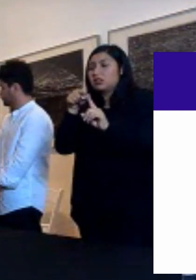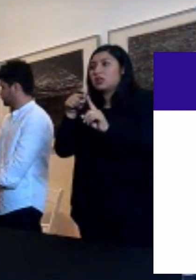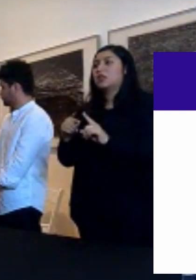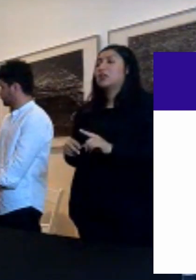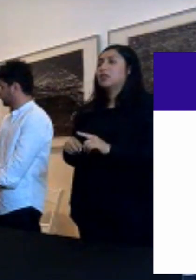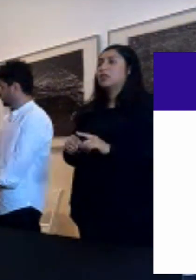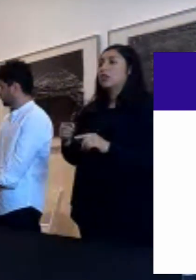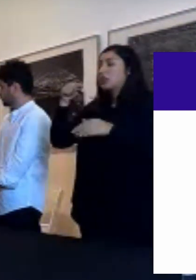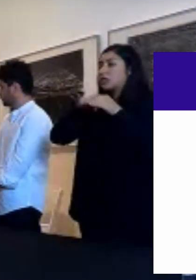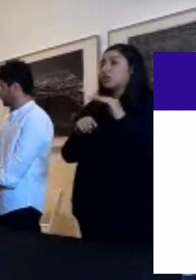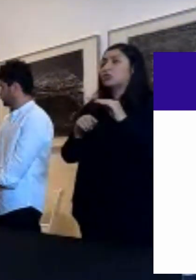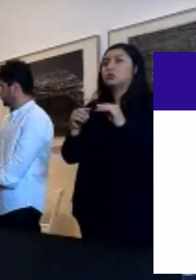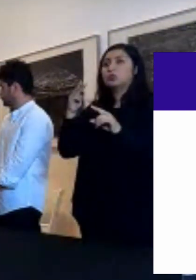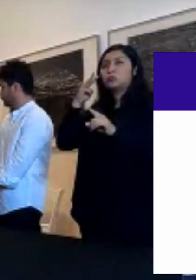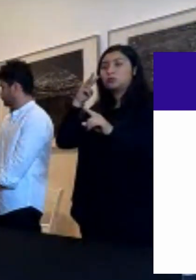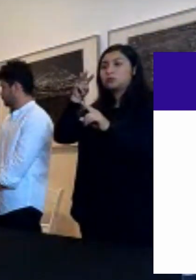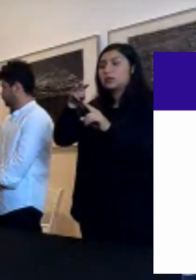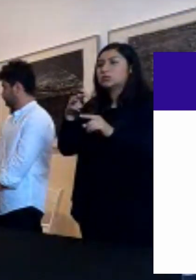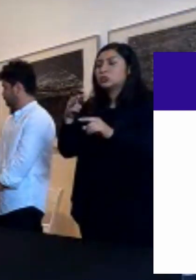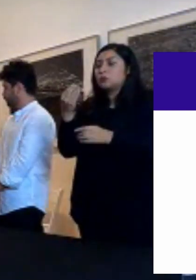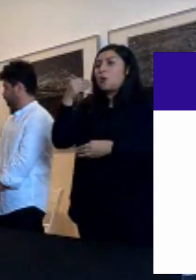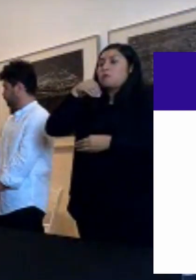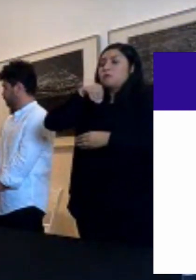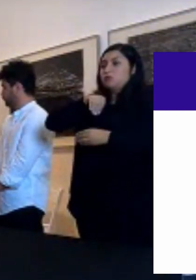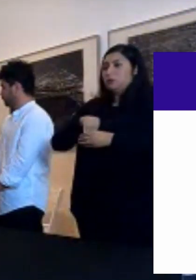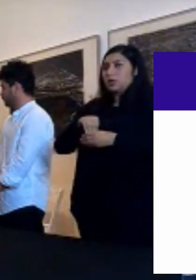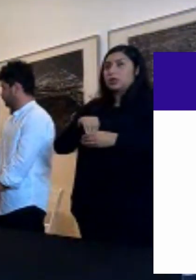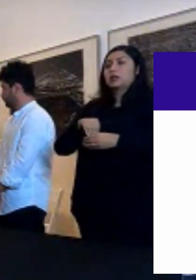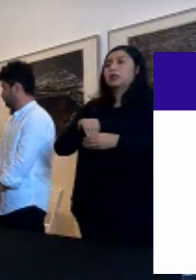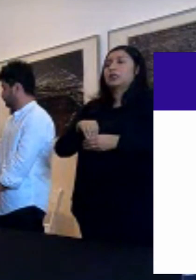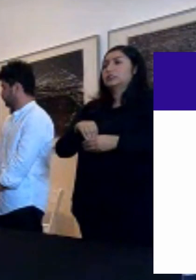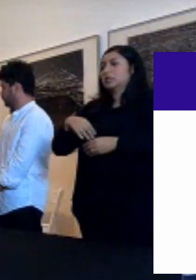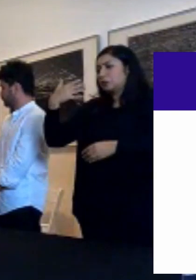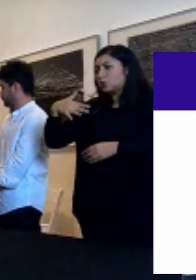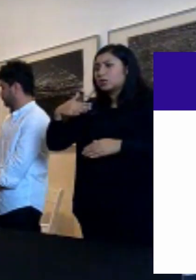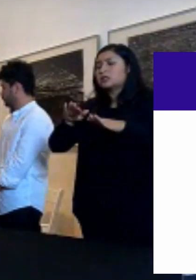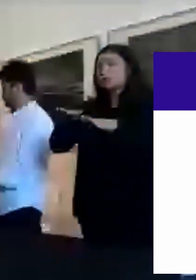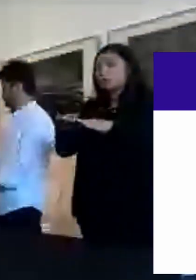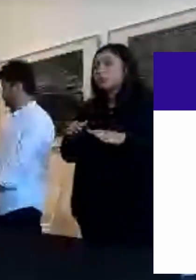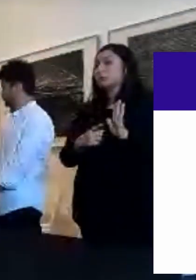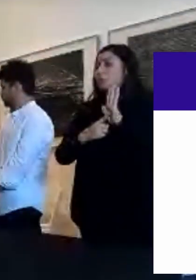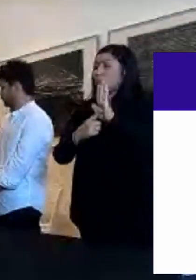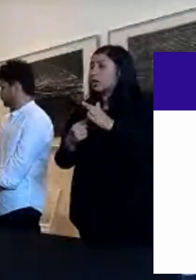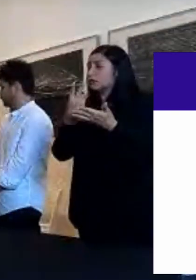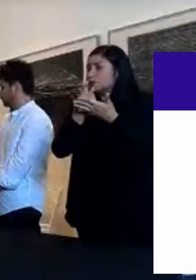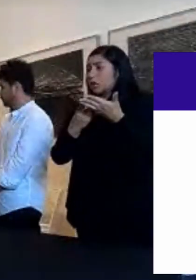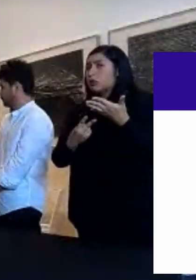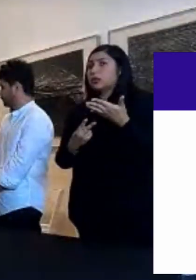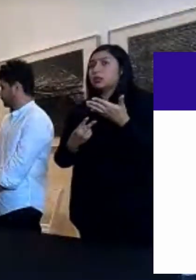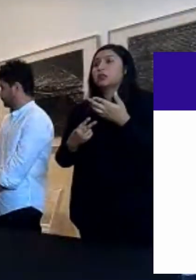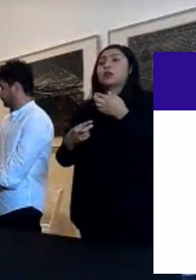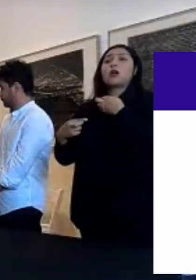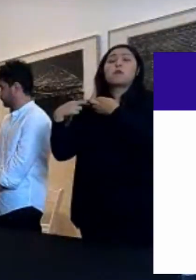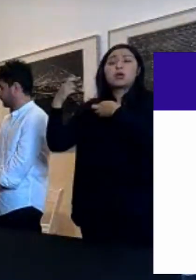que era necesario generar un sentido de pertenencia y valoración de los espacios y manifestaciones artísticas, del